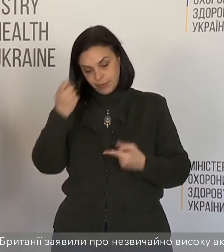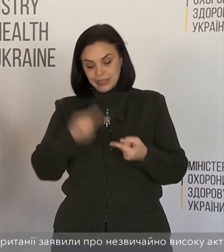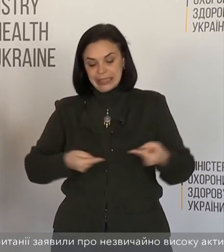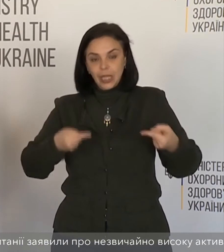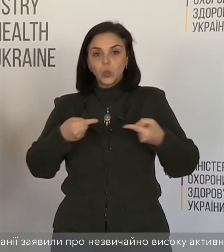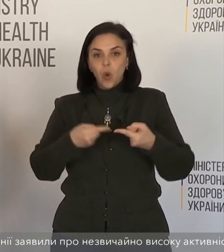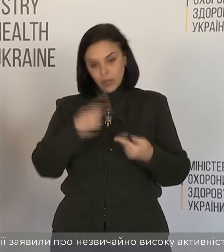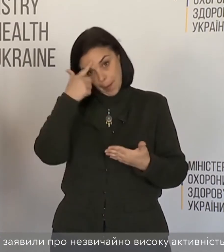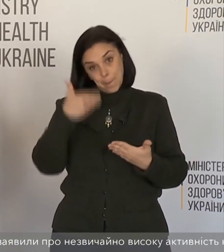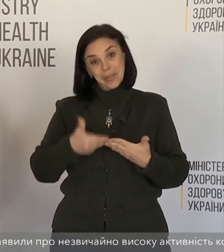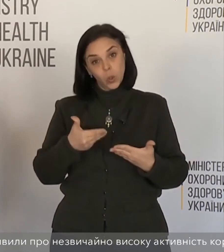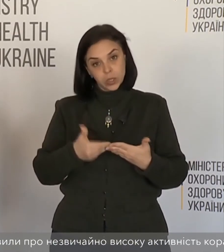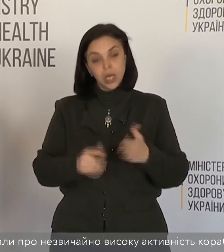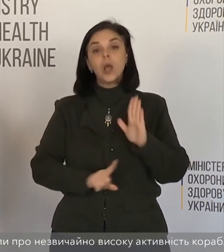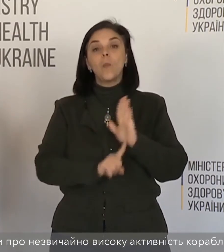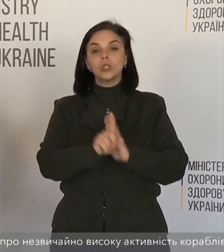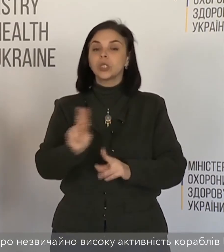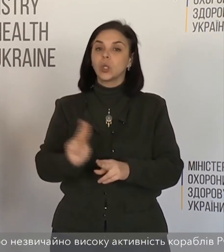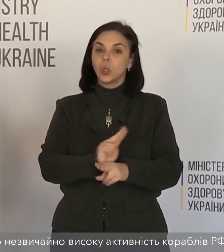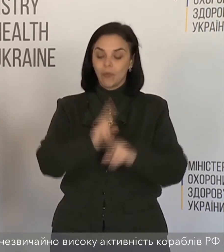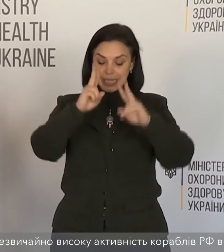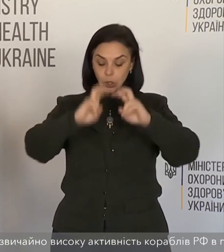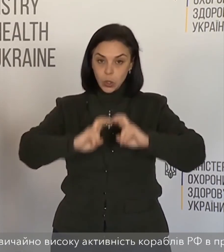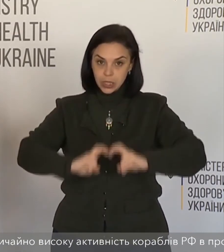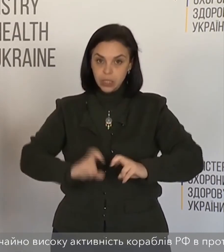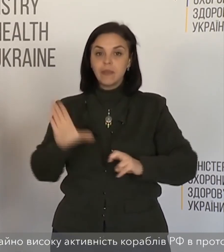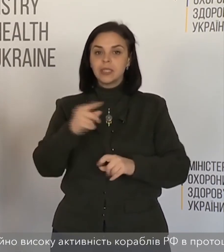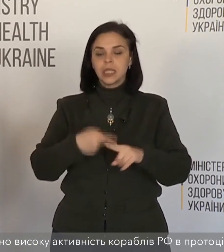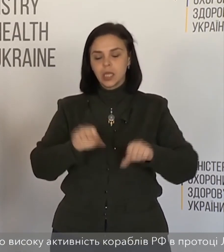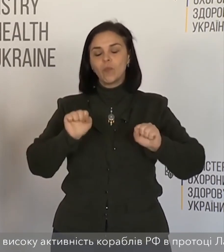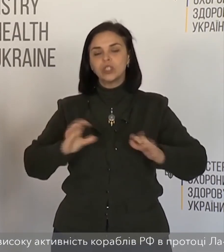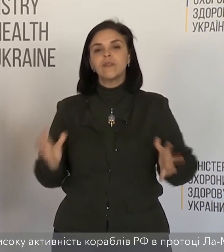підозри, початок лікування, дослідження – все це може врятувати ваше життя.